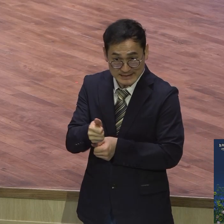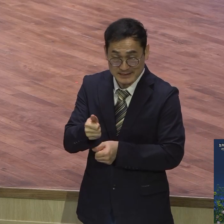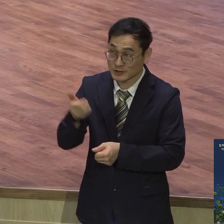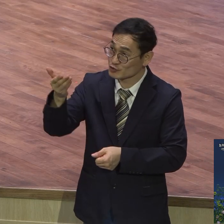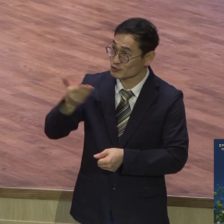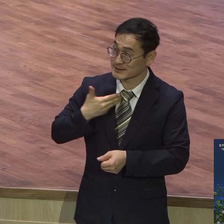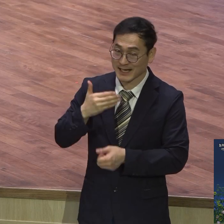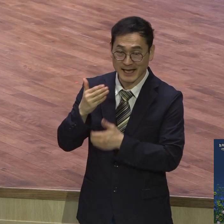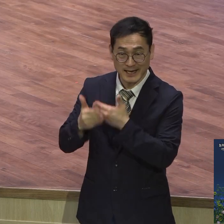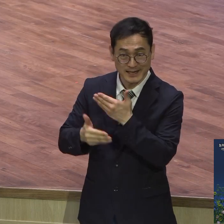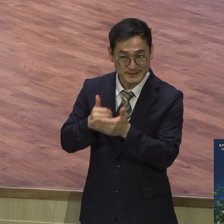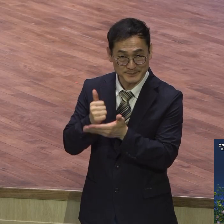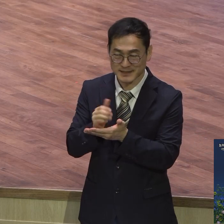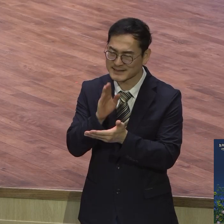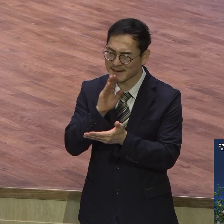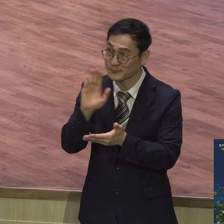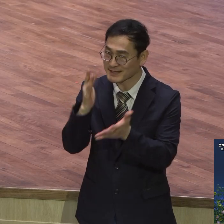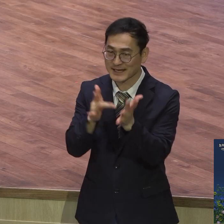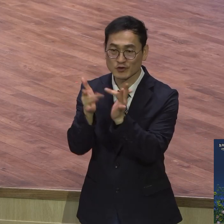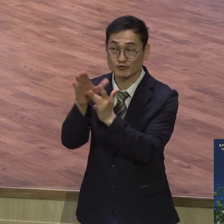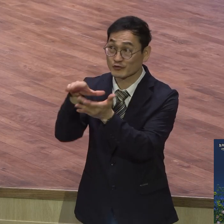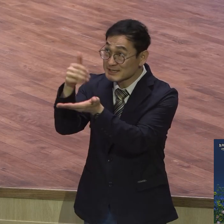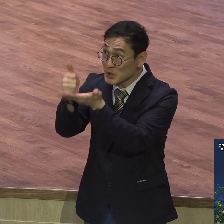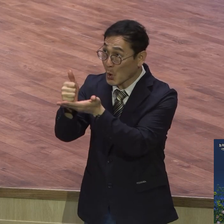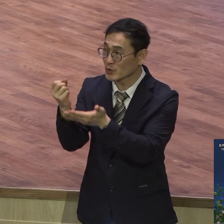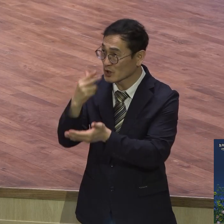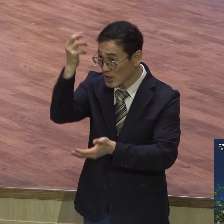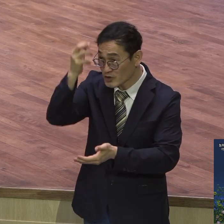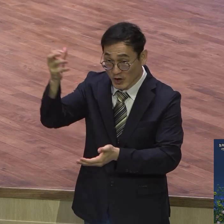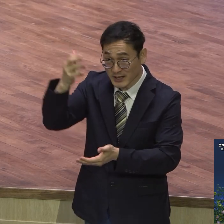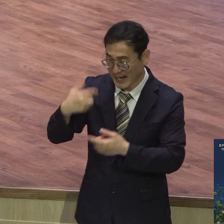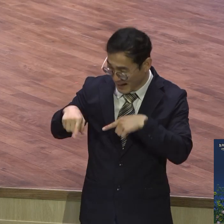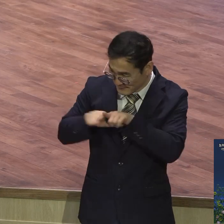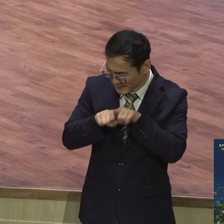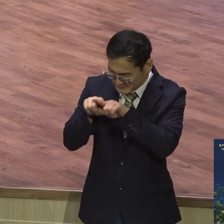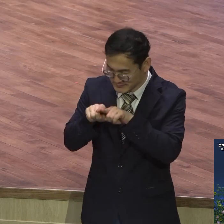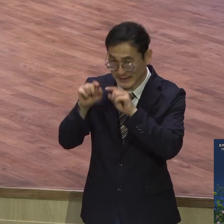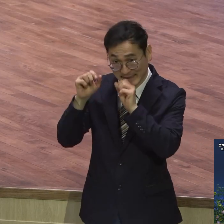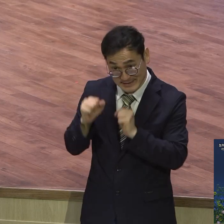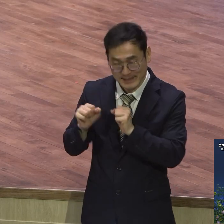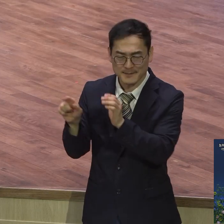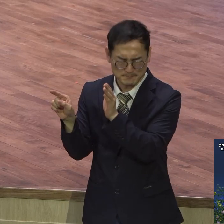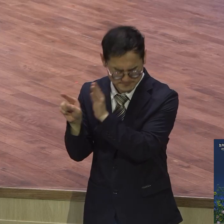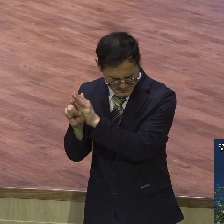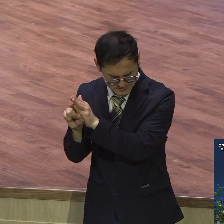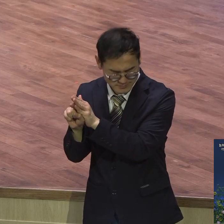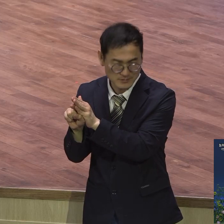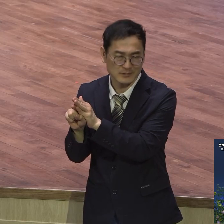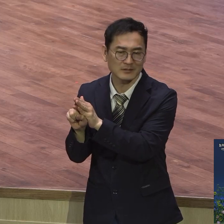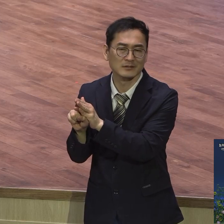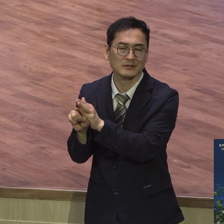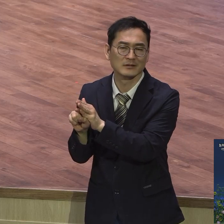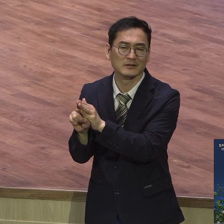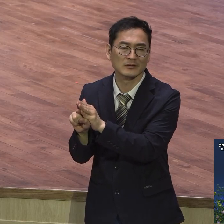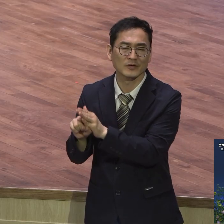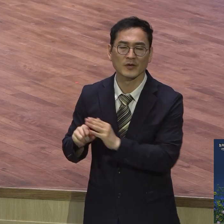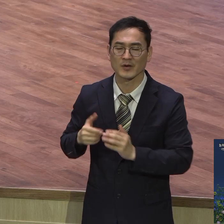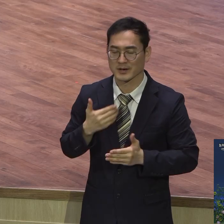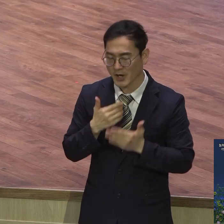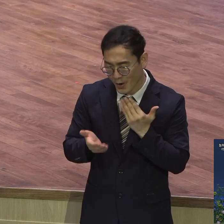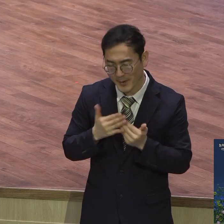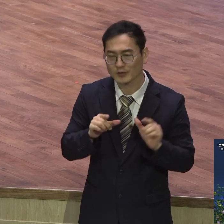그리스도 주의 성령이 영원토록 나와 함께 계신다는 사실을 실제로 그렇게 누리는 것이